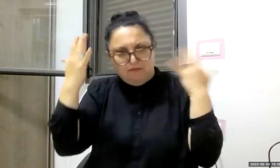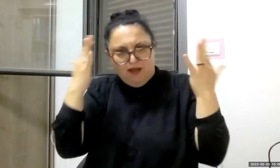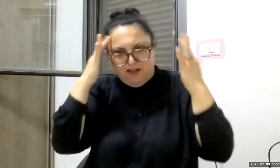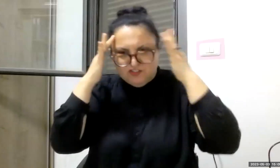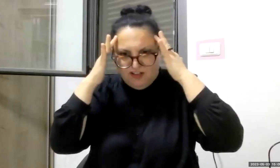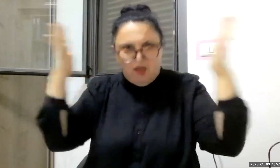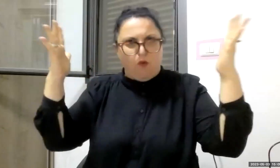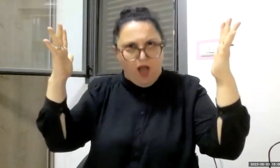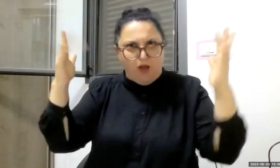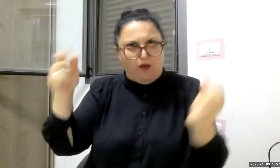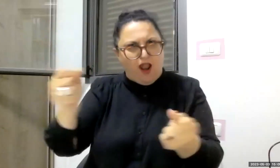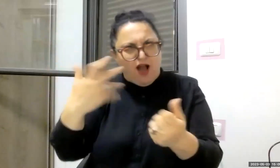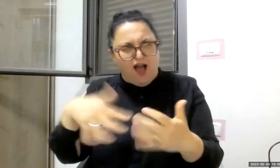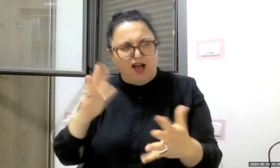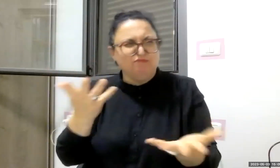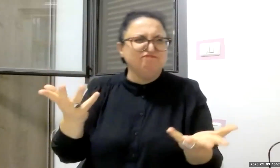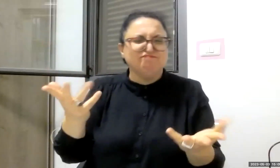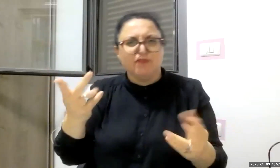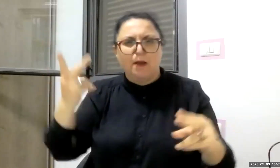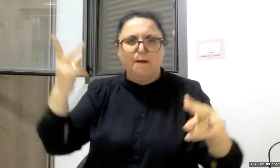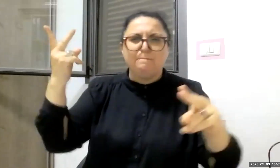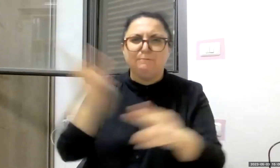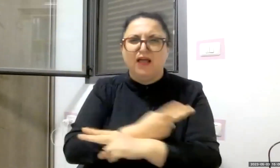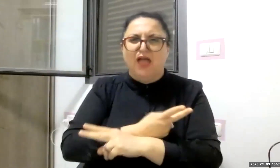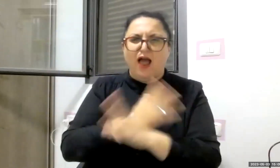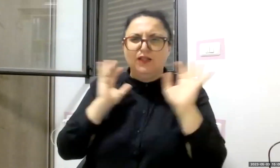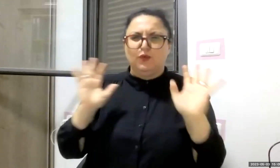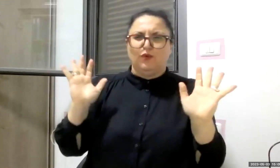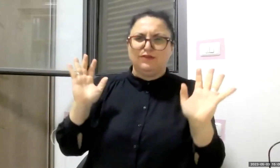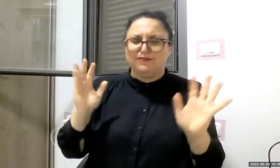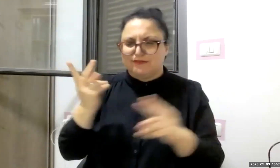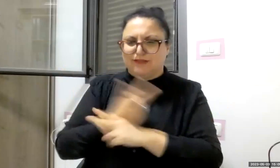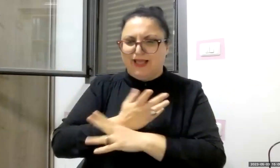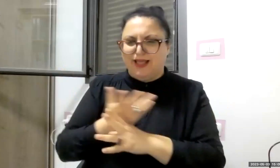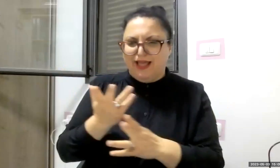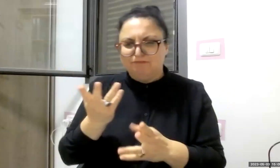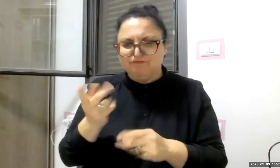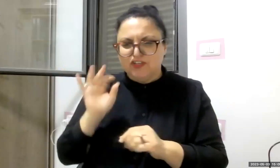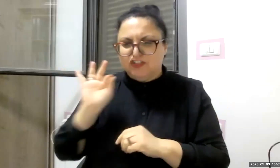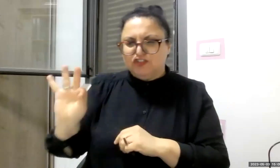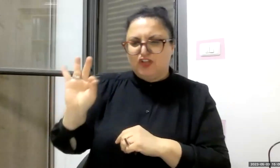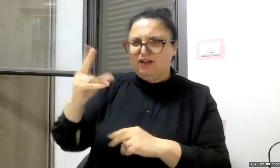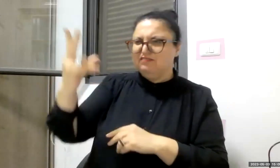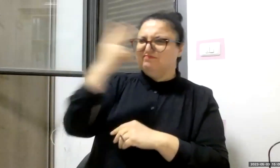התחלתי לטהות ולחשוב. הרי זה בדרך כלל,